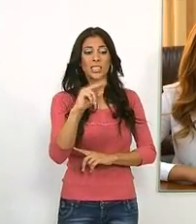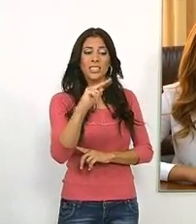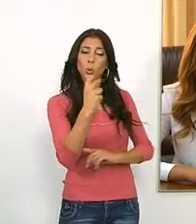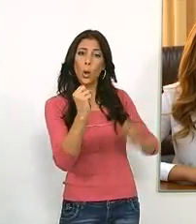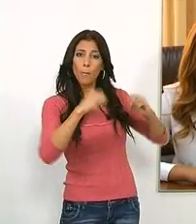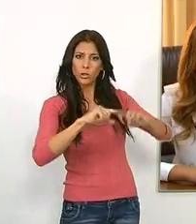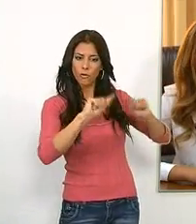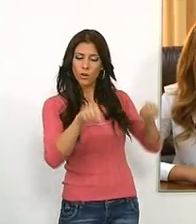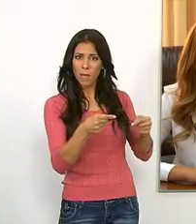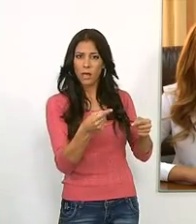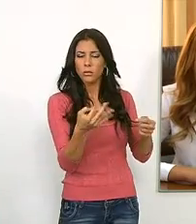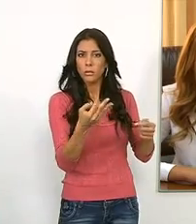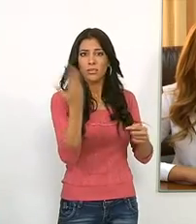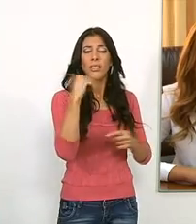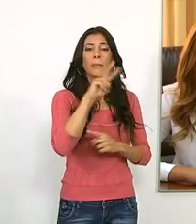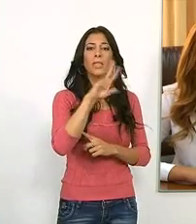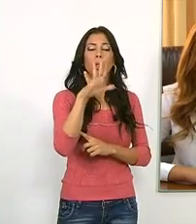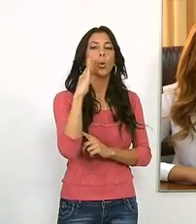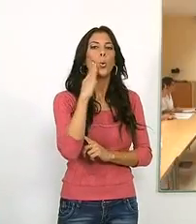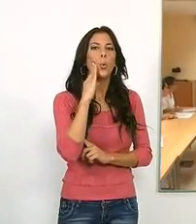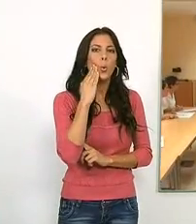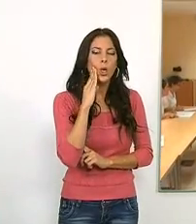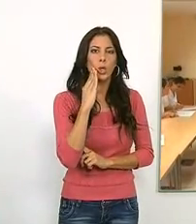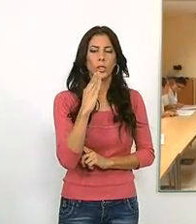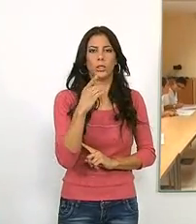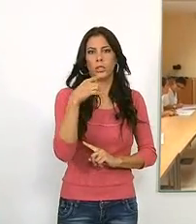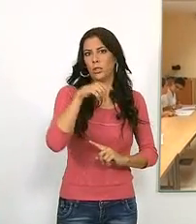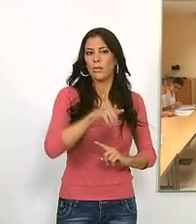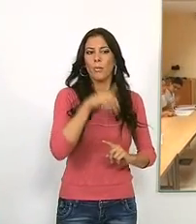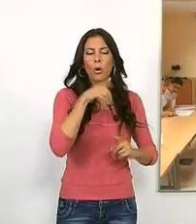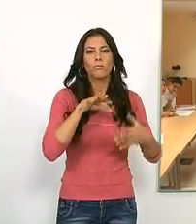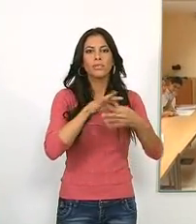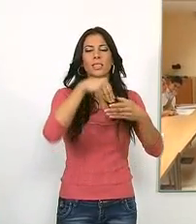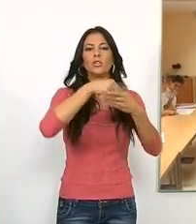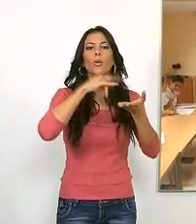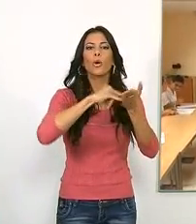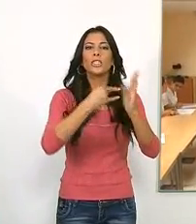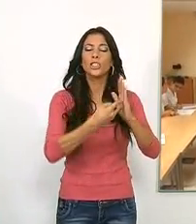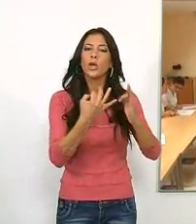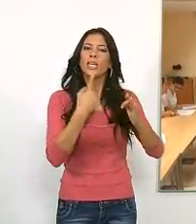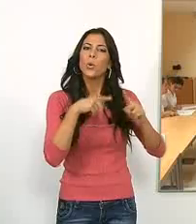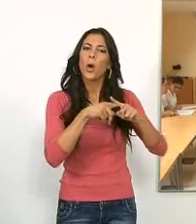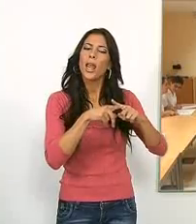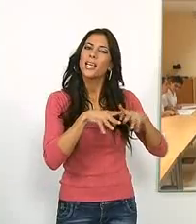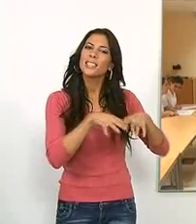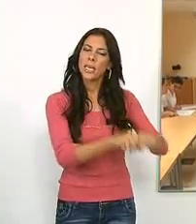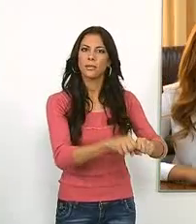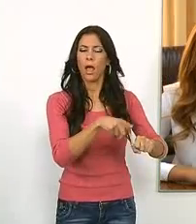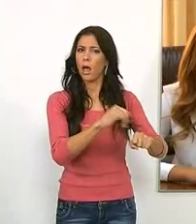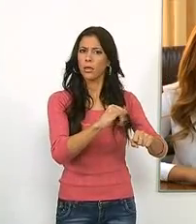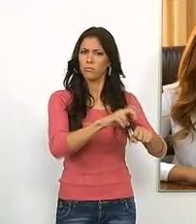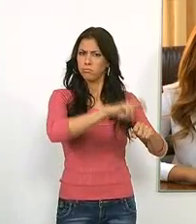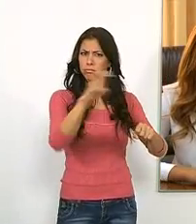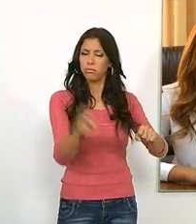local por el empleo firmado el pasado 25 de julio y surgido en el marco del proyecto inserta aglutina una ventena de